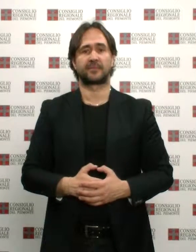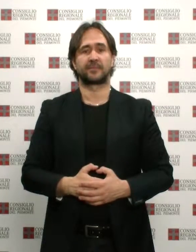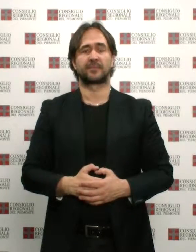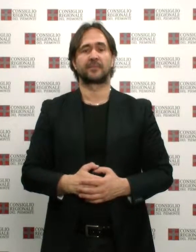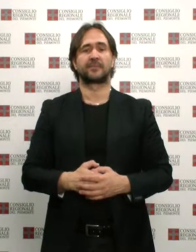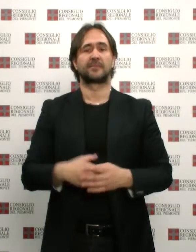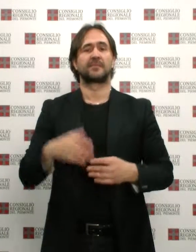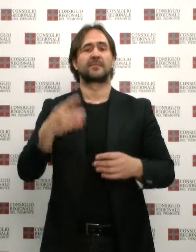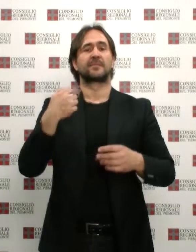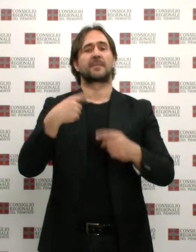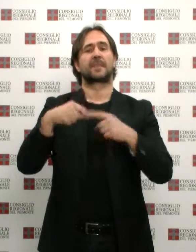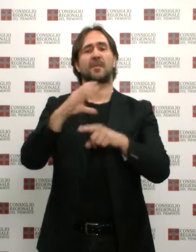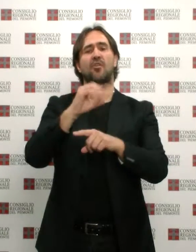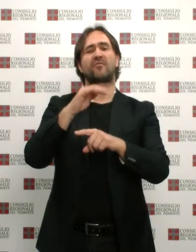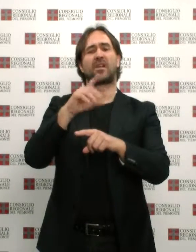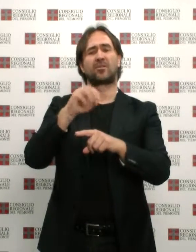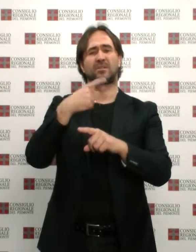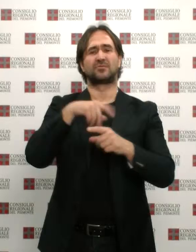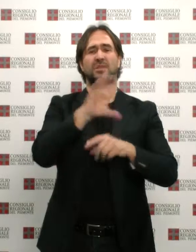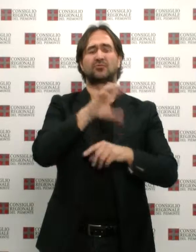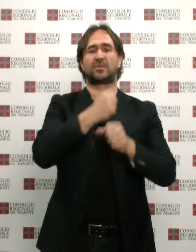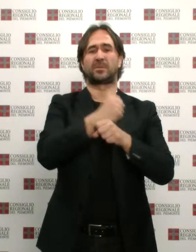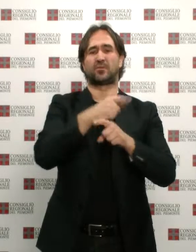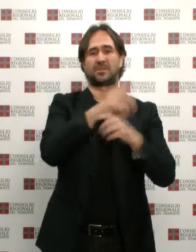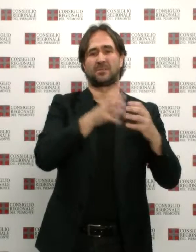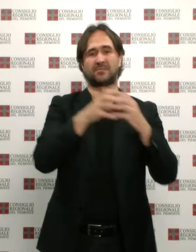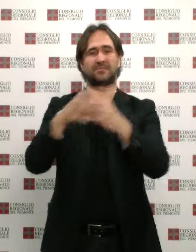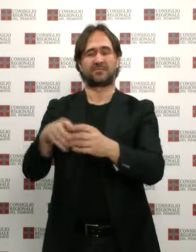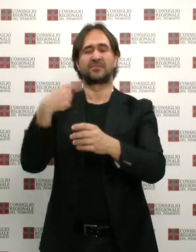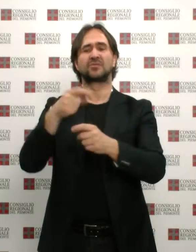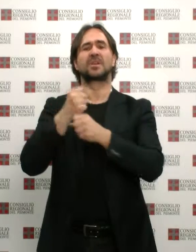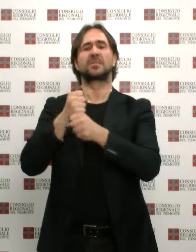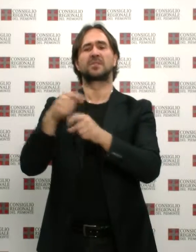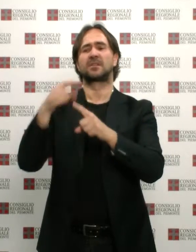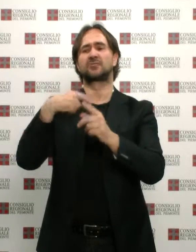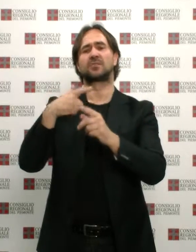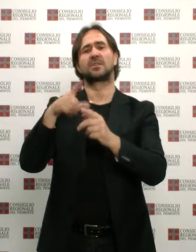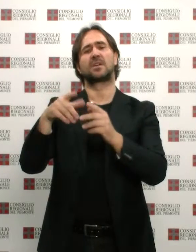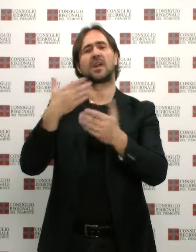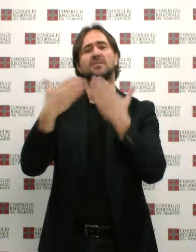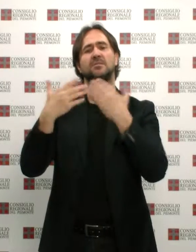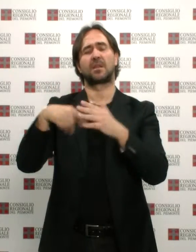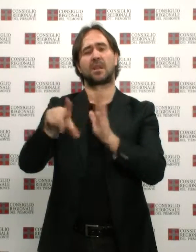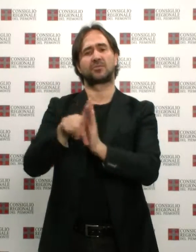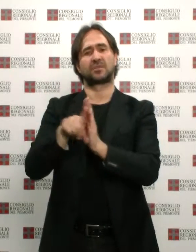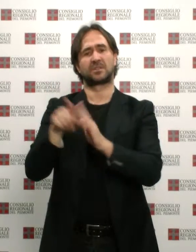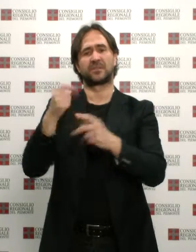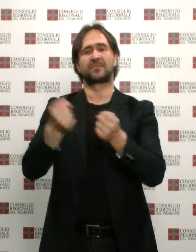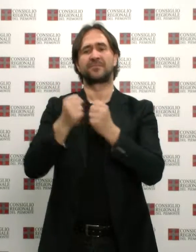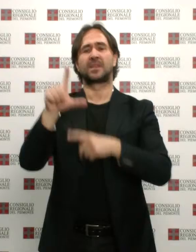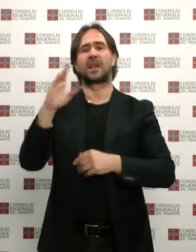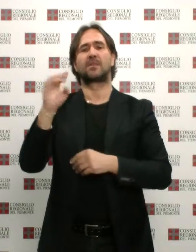Era presente anche il gonfalone della Regione Piemonte con i rappresentanti dell'Assemblea Legislativa alla manifestazione promossa da